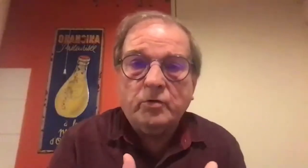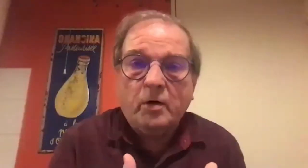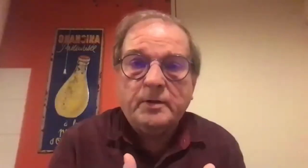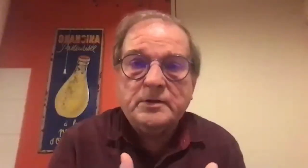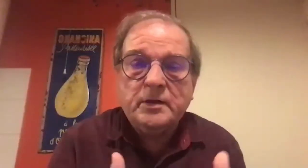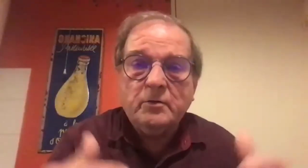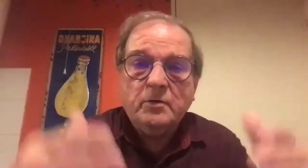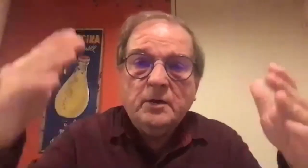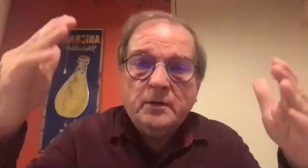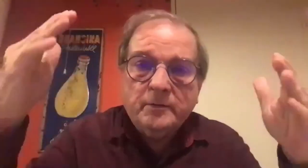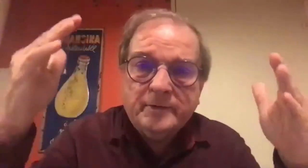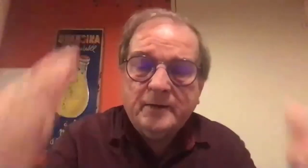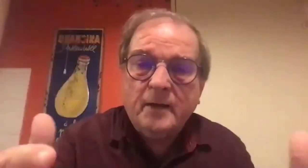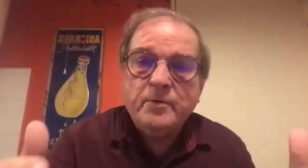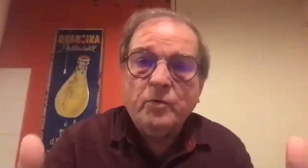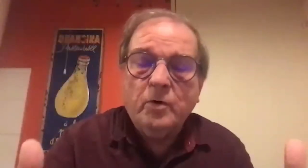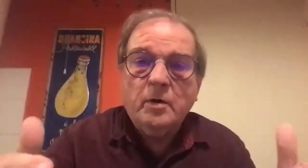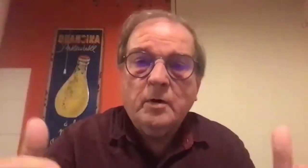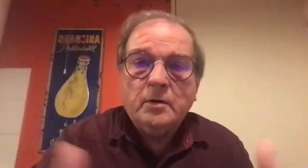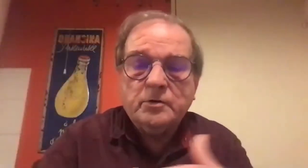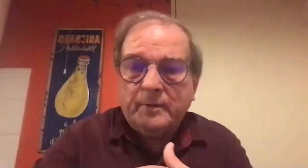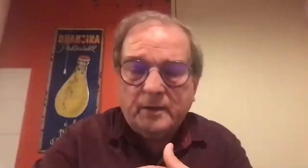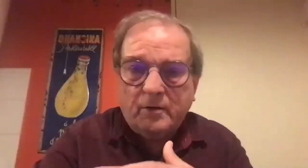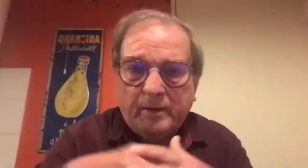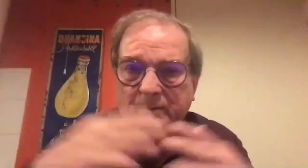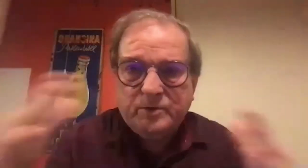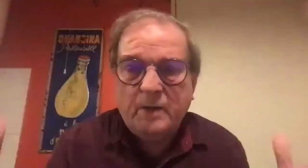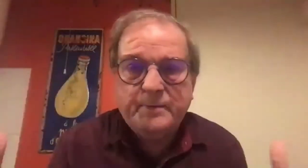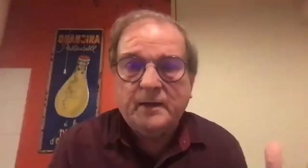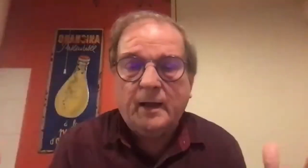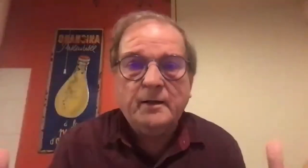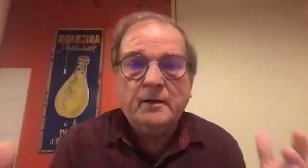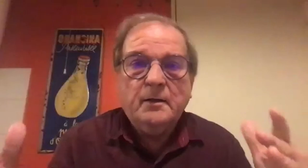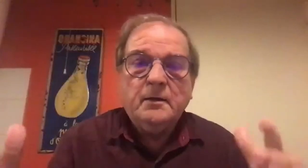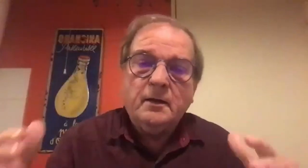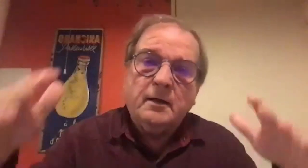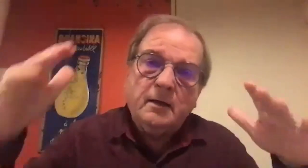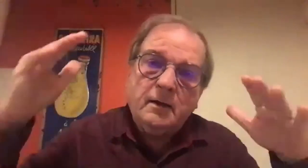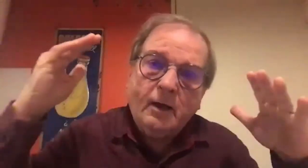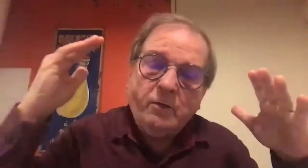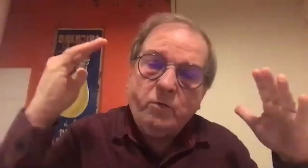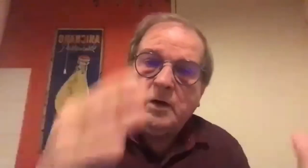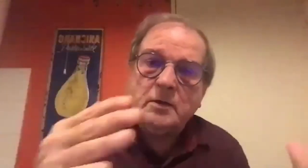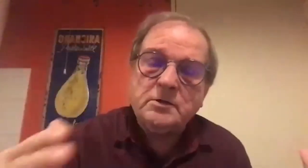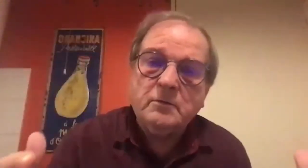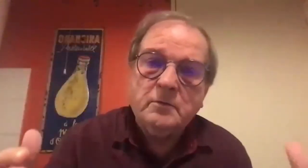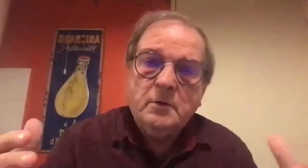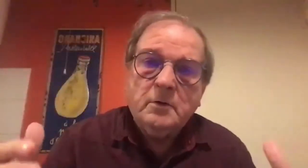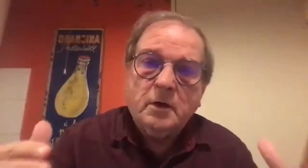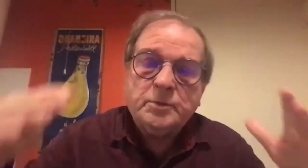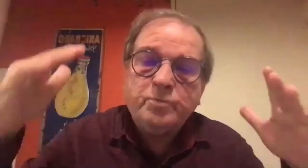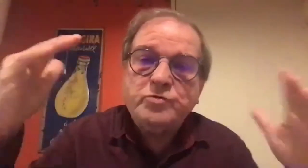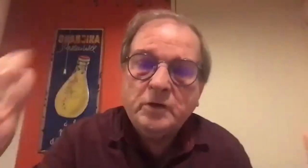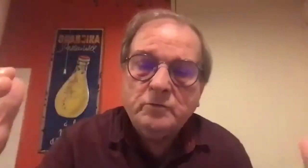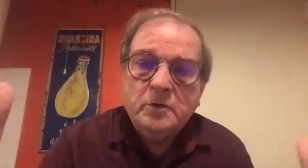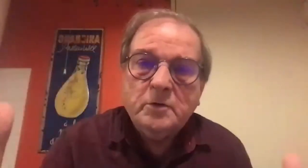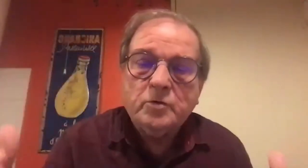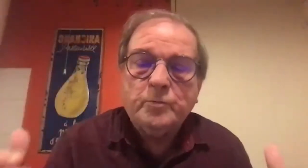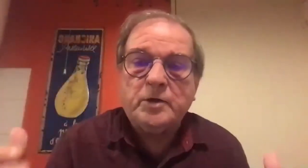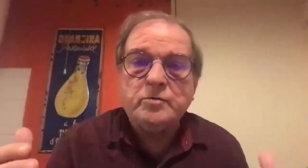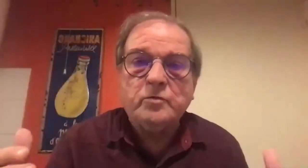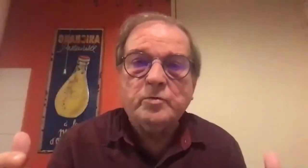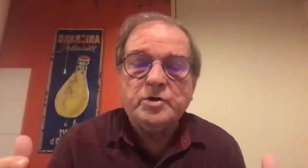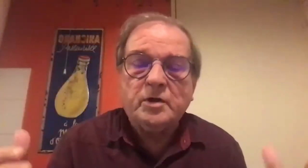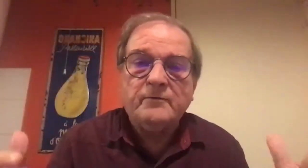Tribunal Eleitoral Brasileiro determinou, de maneira completamente arbitrária, a colocação, a expulsão